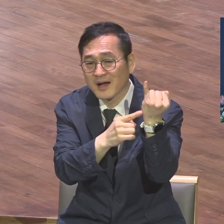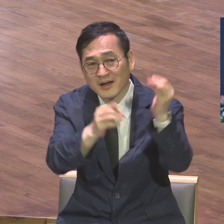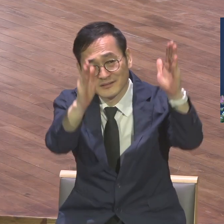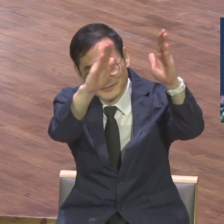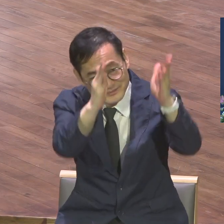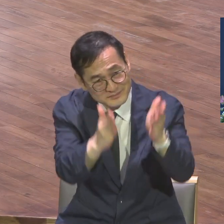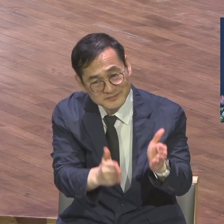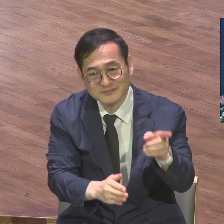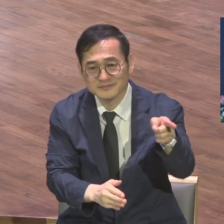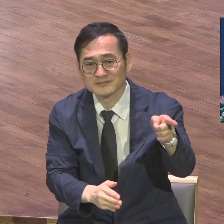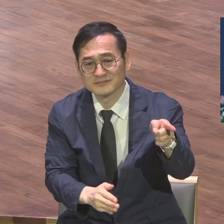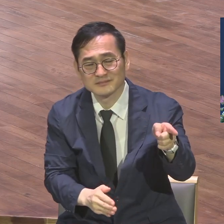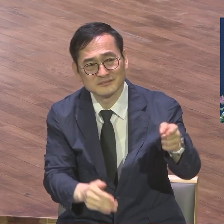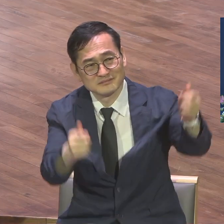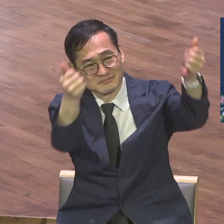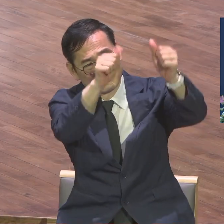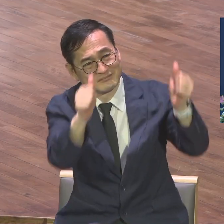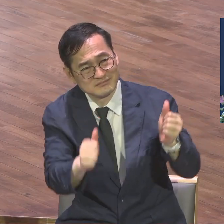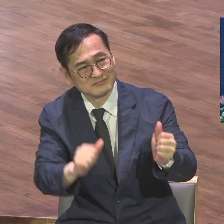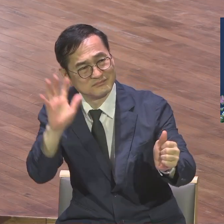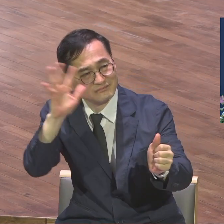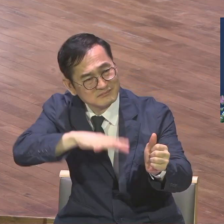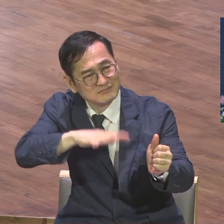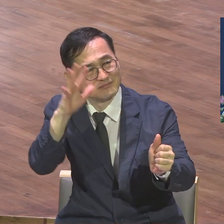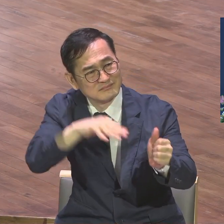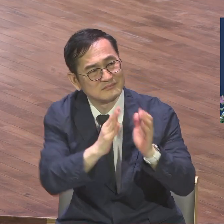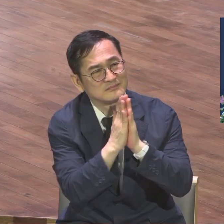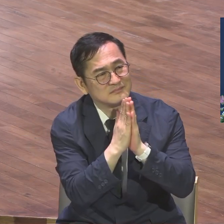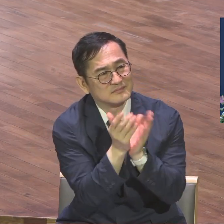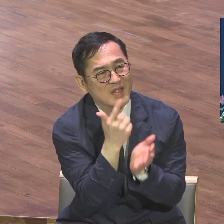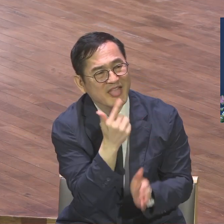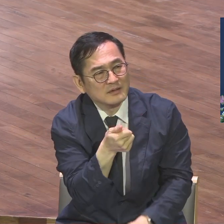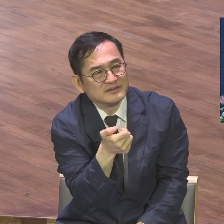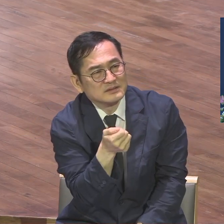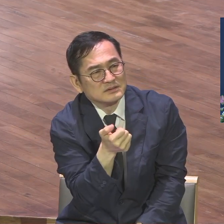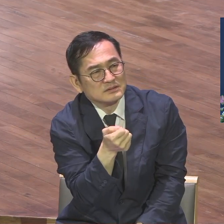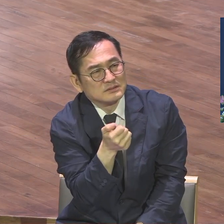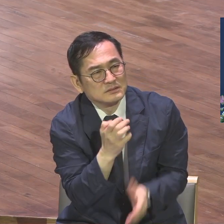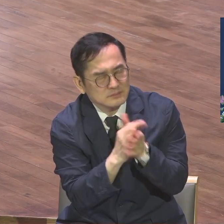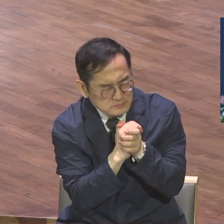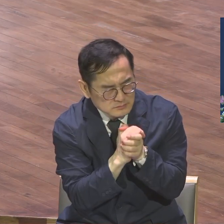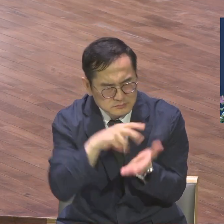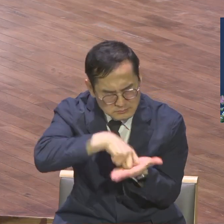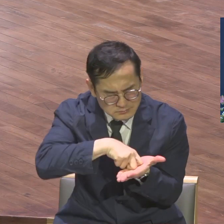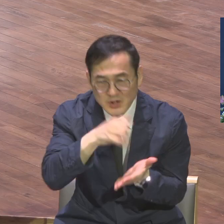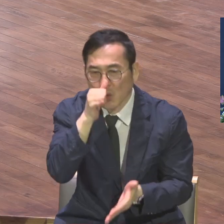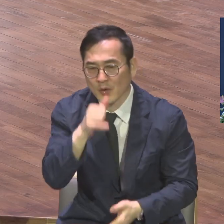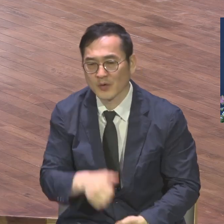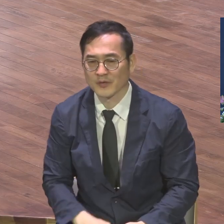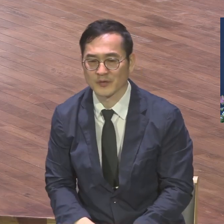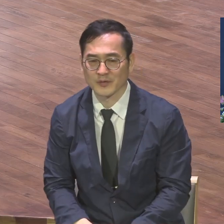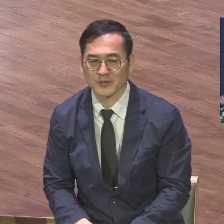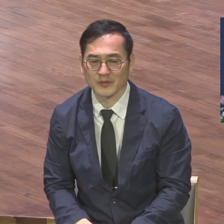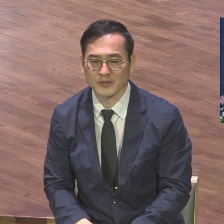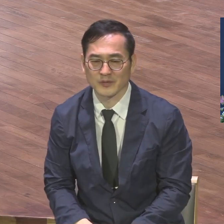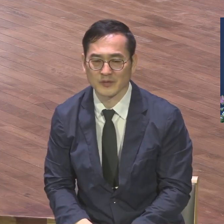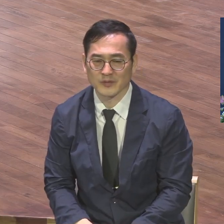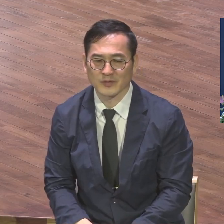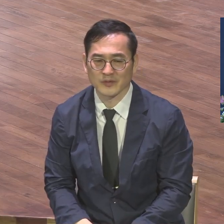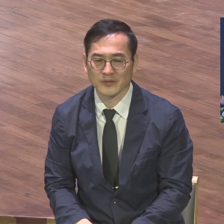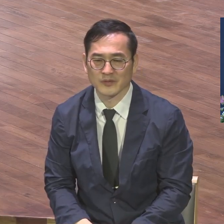하나님 외에는 신이 없는데 그 앞에 무릎 꿇고 빕니다.